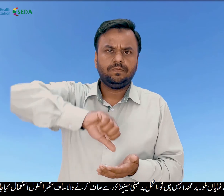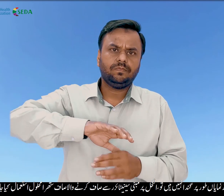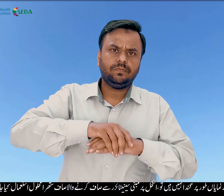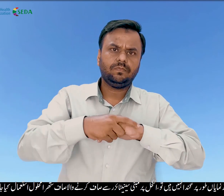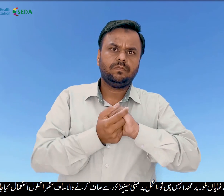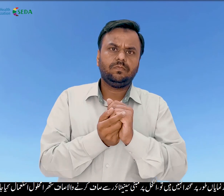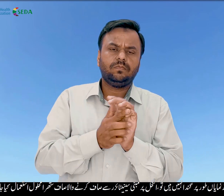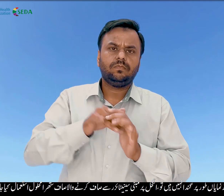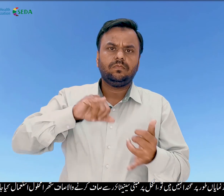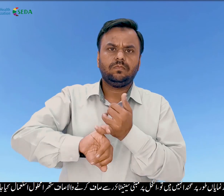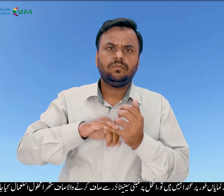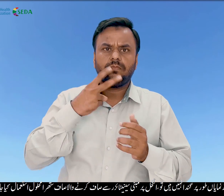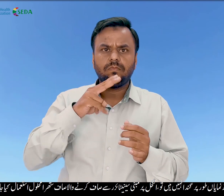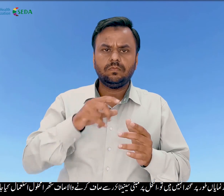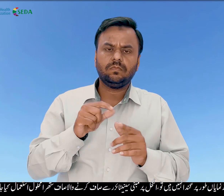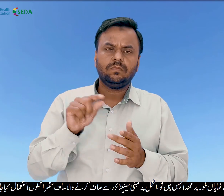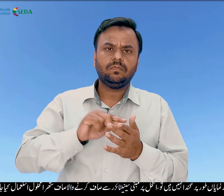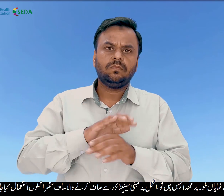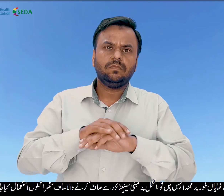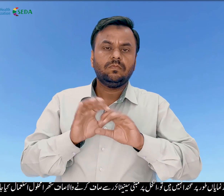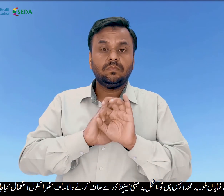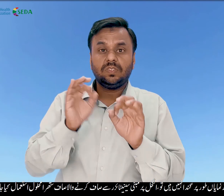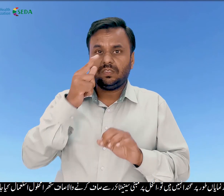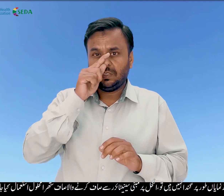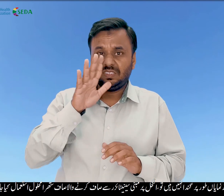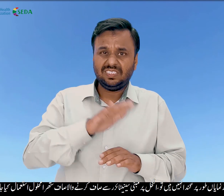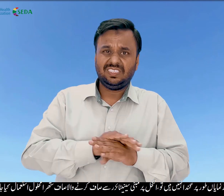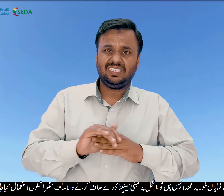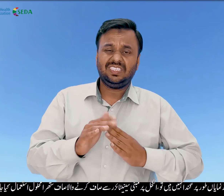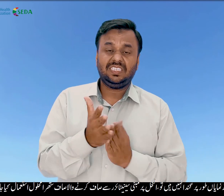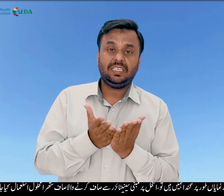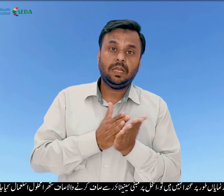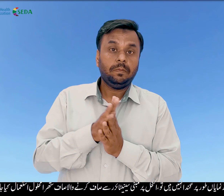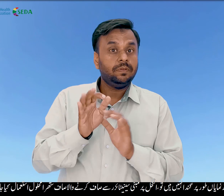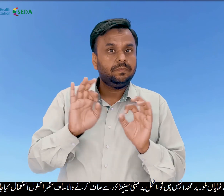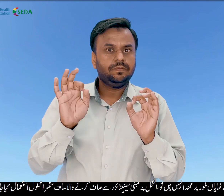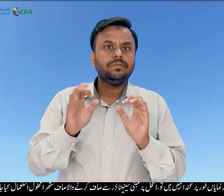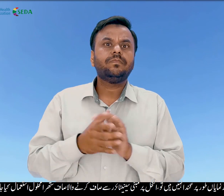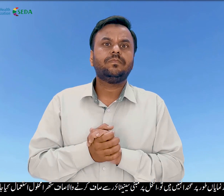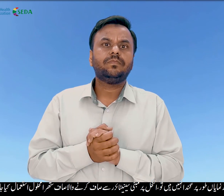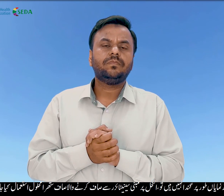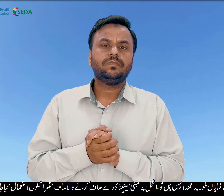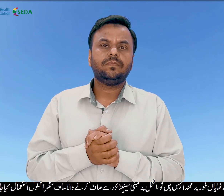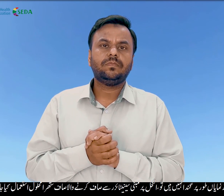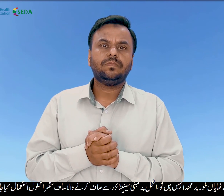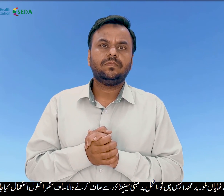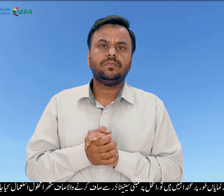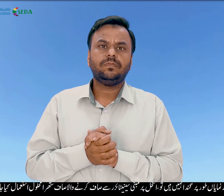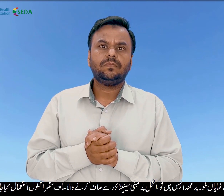مبنی سینیٹائزر سے صاف کرنے والا صاف ستھرا محلول استعمال کیا جا سکتا ہے